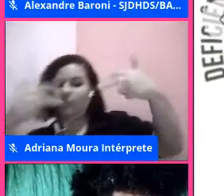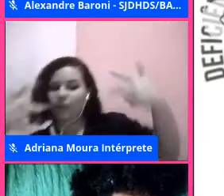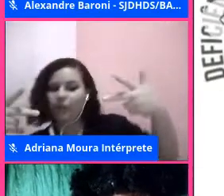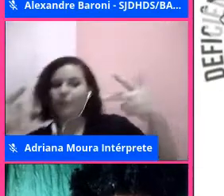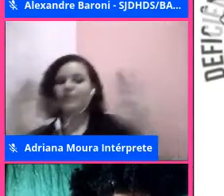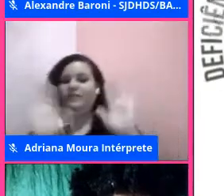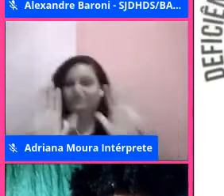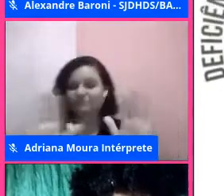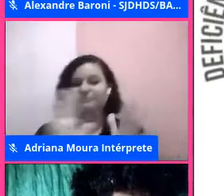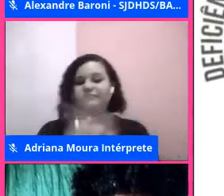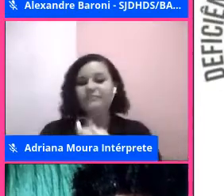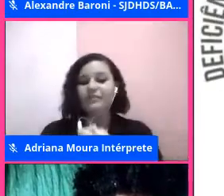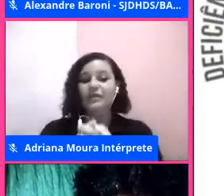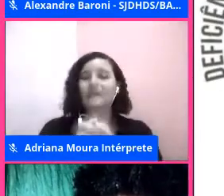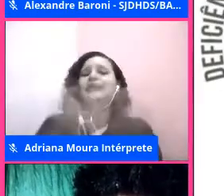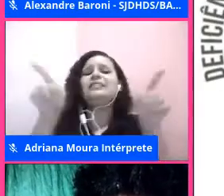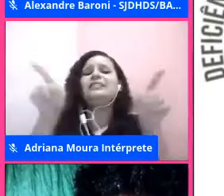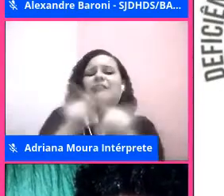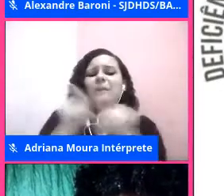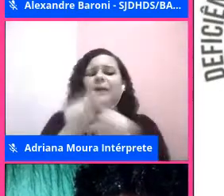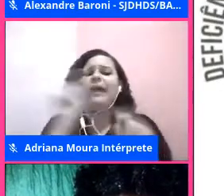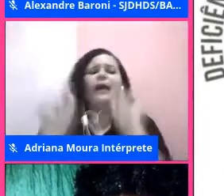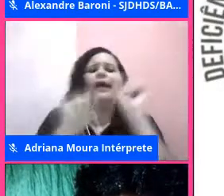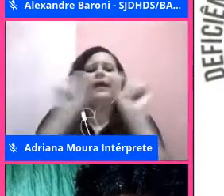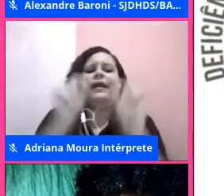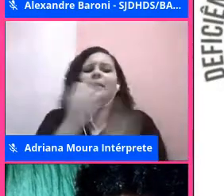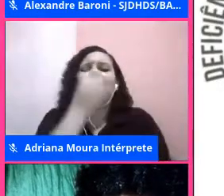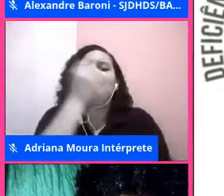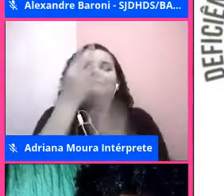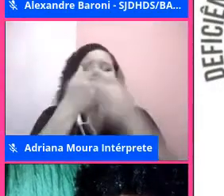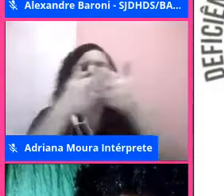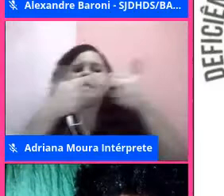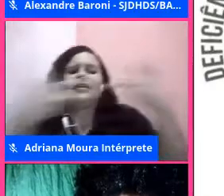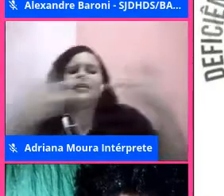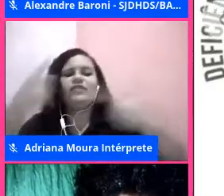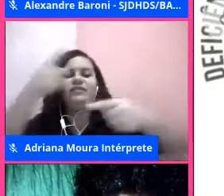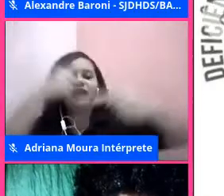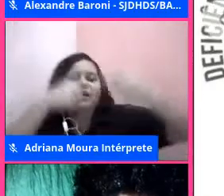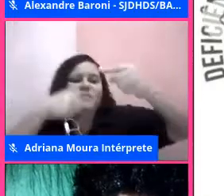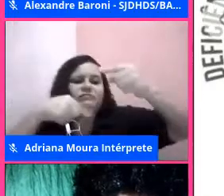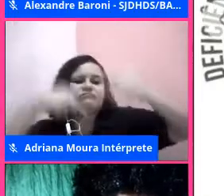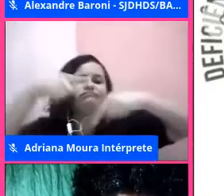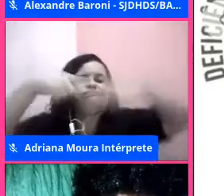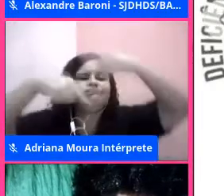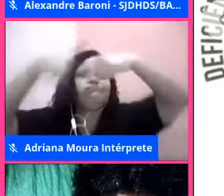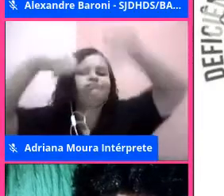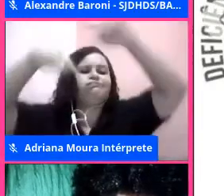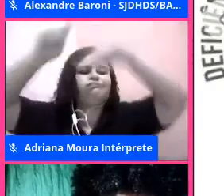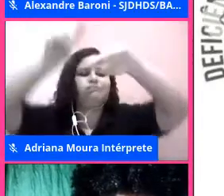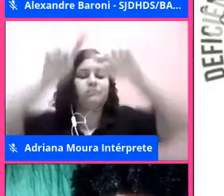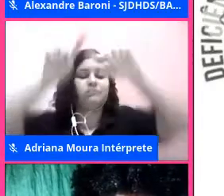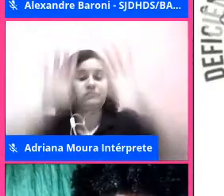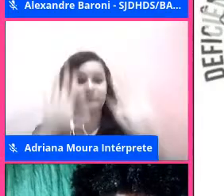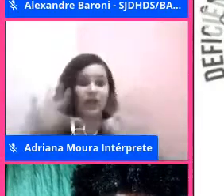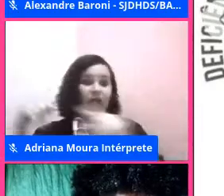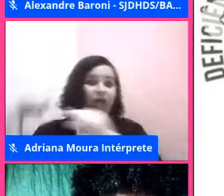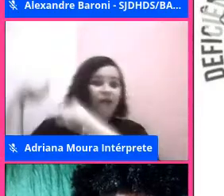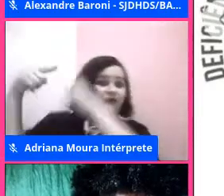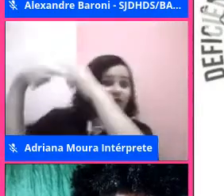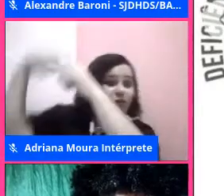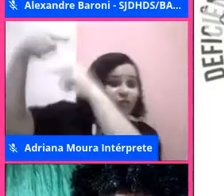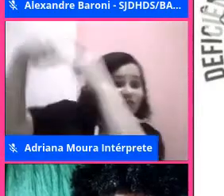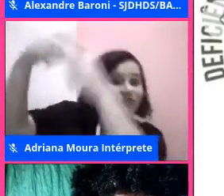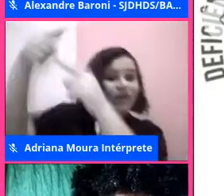E aqui falar quem se beneficia dessa evolução, dessa tecnologia. Então, aqui eu tenho uma frase que fala assim, a criação